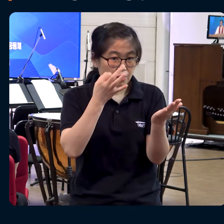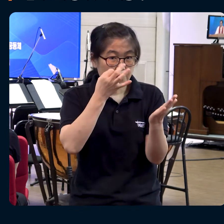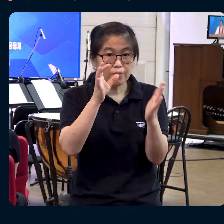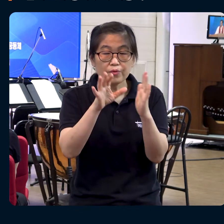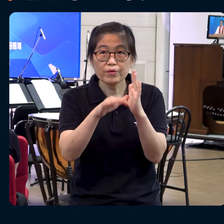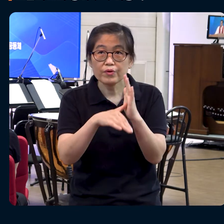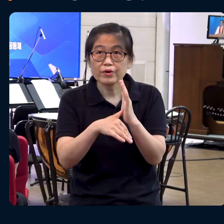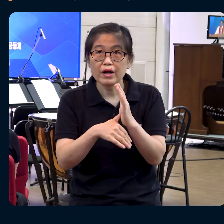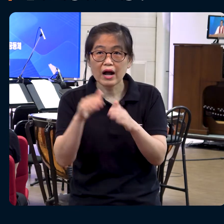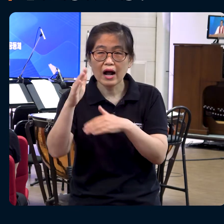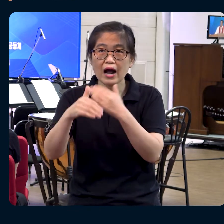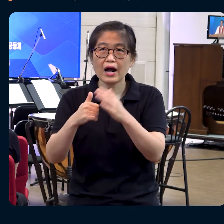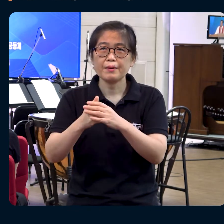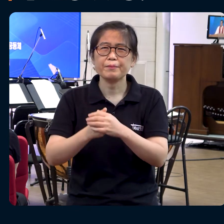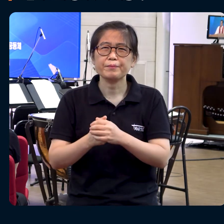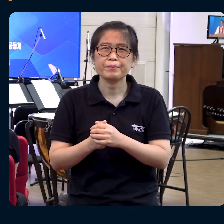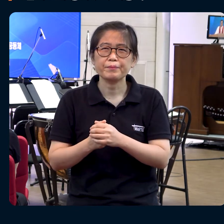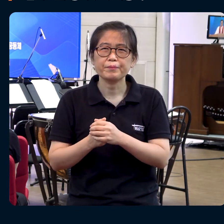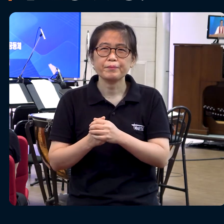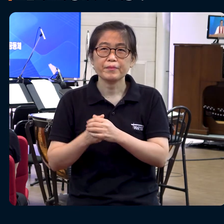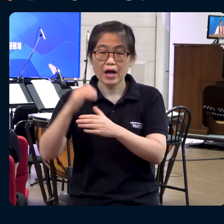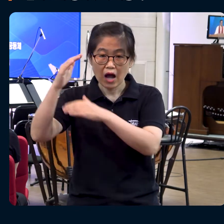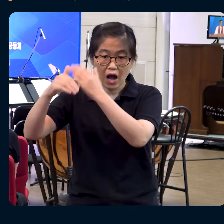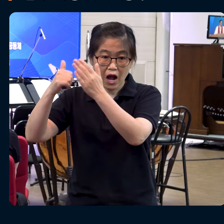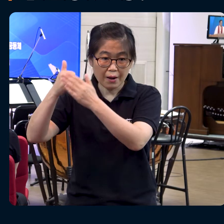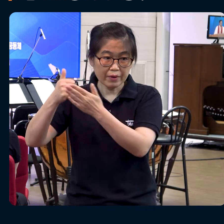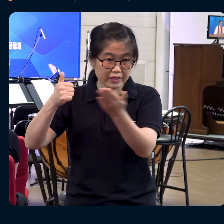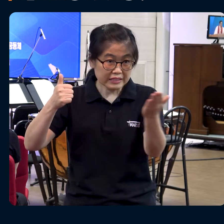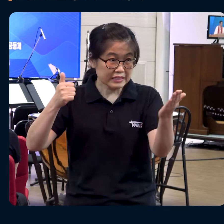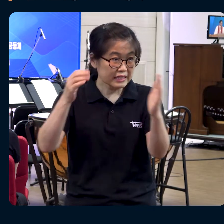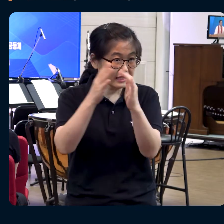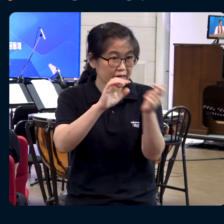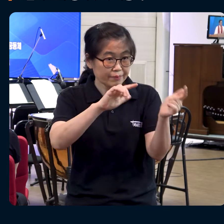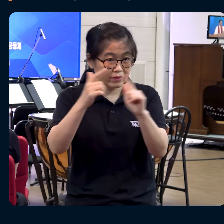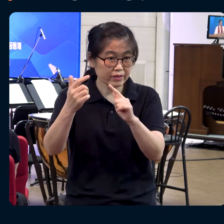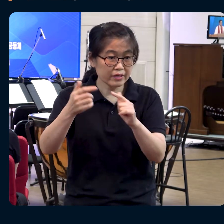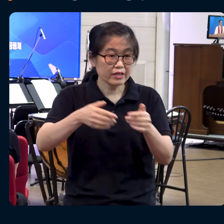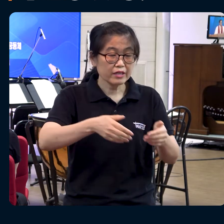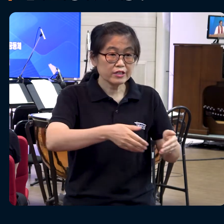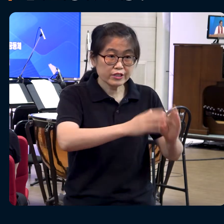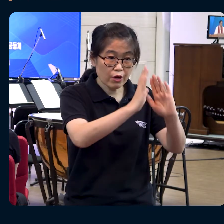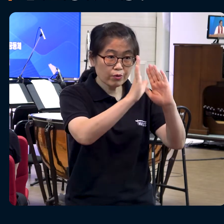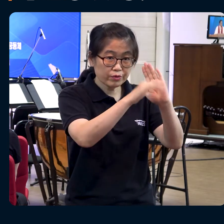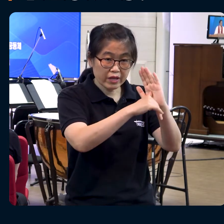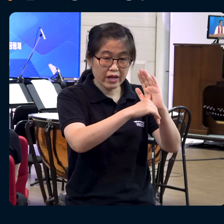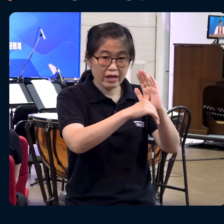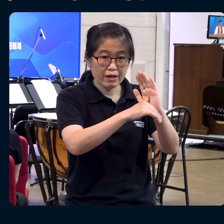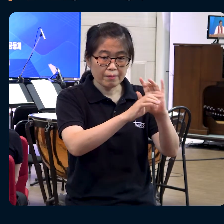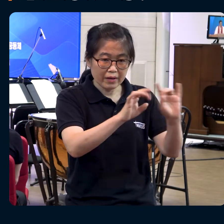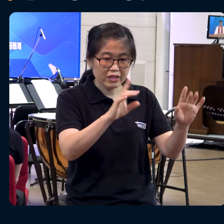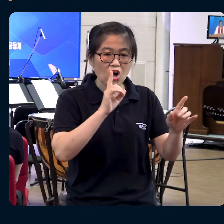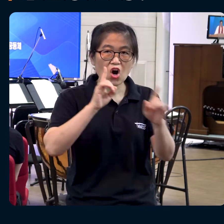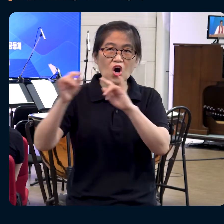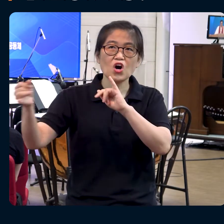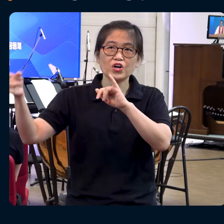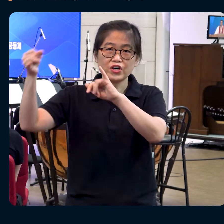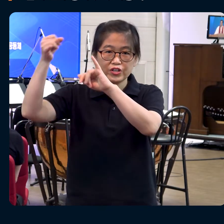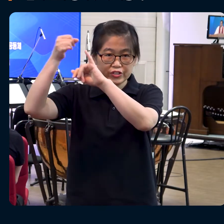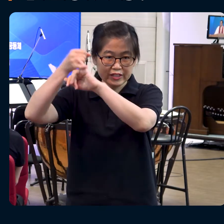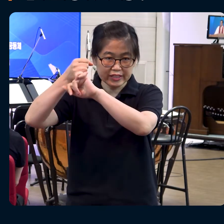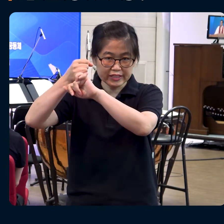성경을 볼 때 하나님이 이런 식으로 많이 역사하십니다. 하나님께서 당신의 사람들을 갖다가 다시 이렇게 세우실 때마다